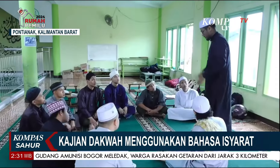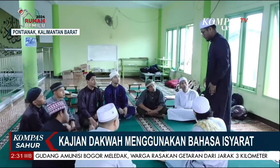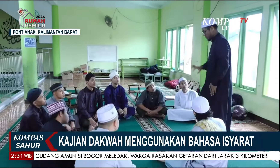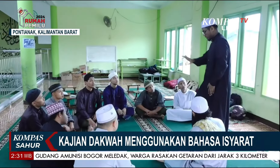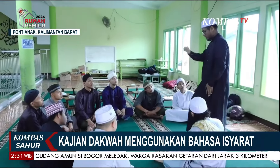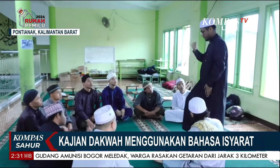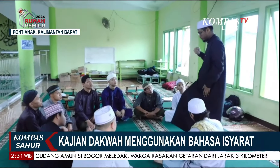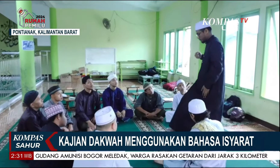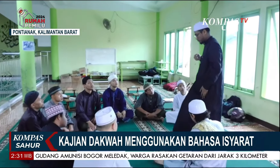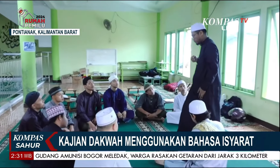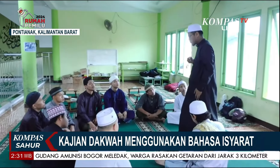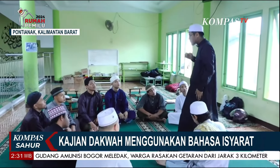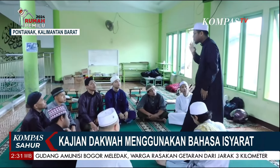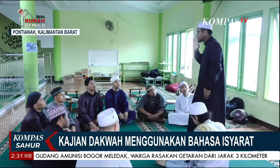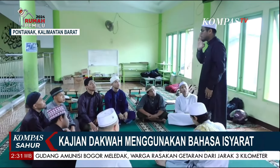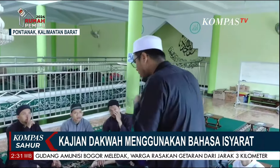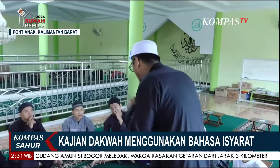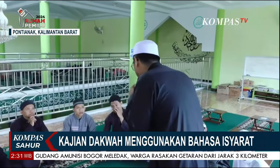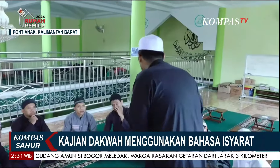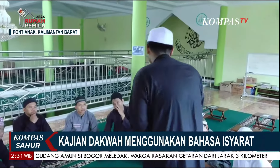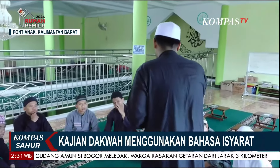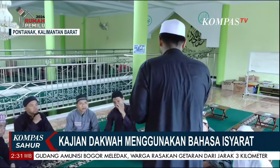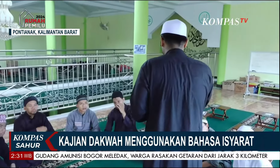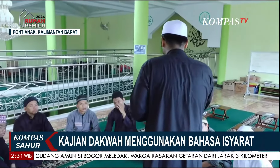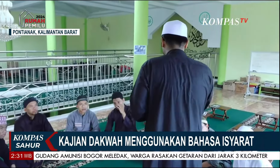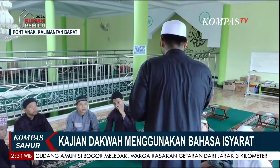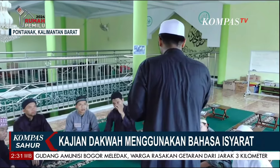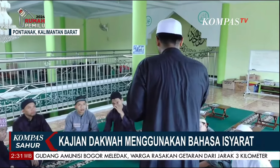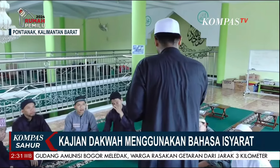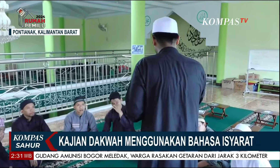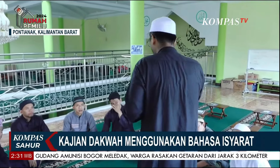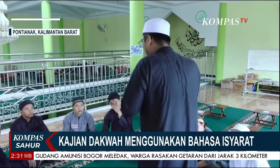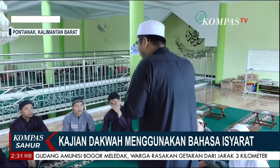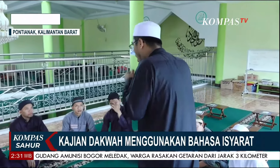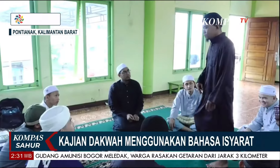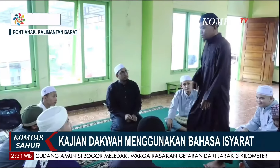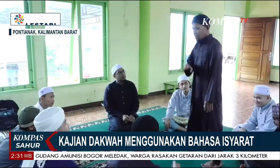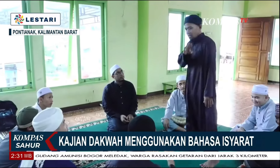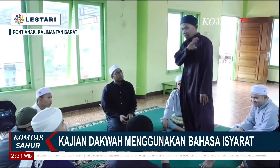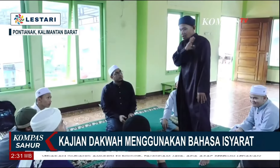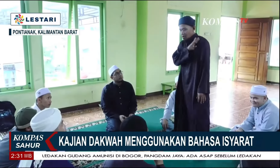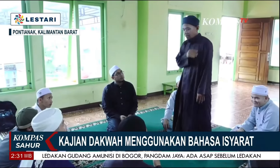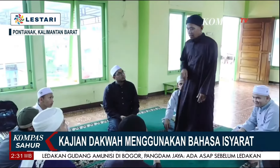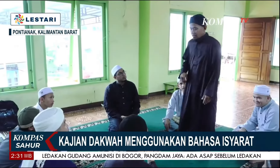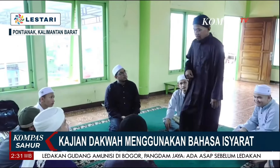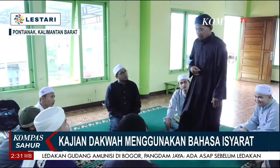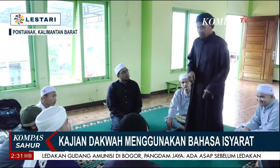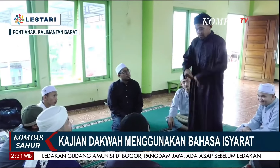liputannya keresahan Arul bersama rekan-rekannya terhadap teman tuli yang belum mengenal Tuhan belajar adab tata cara